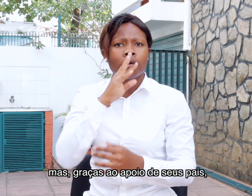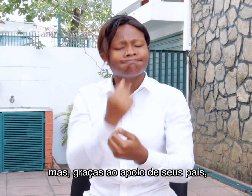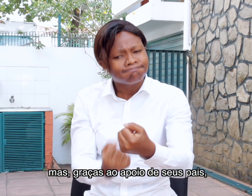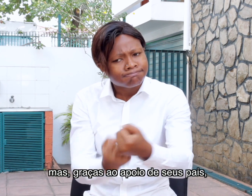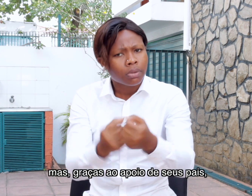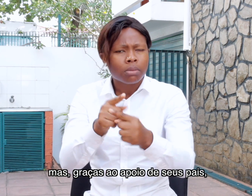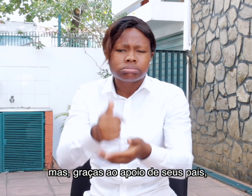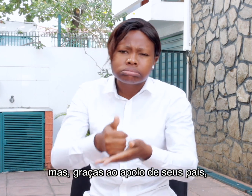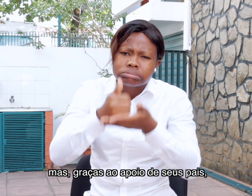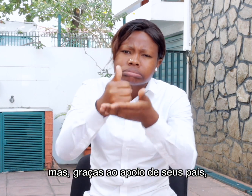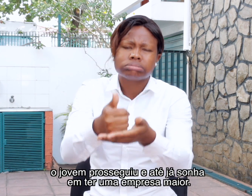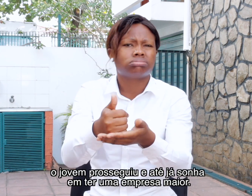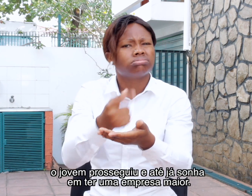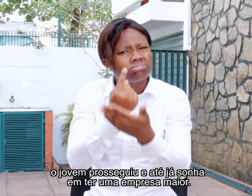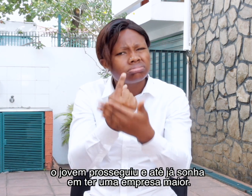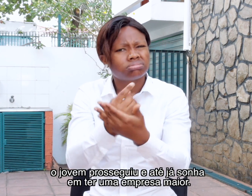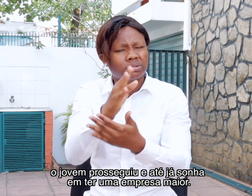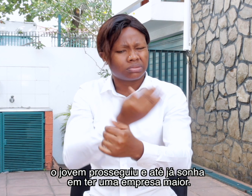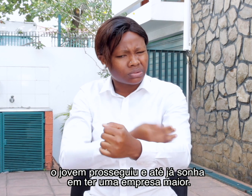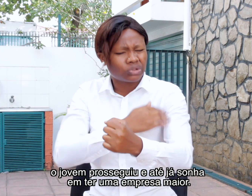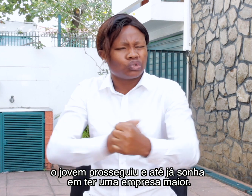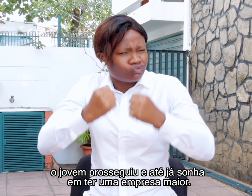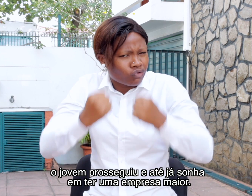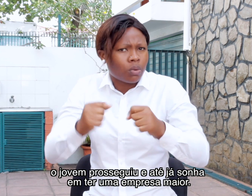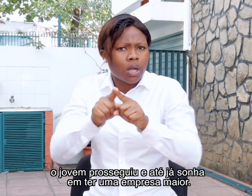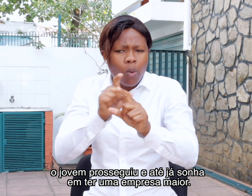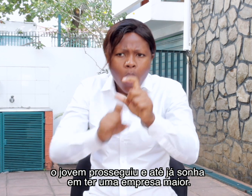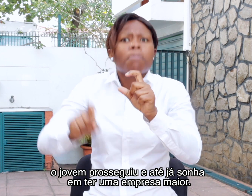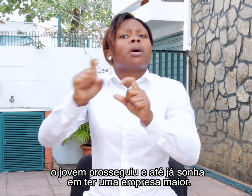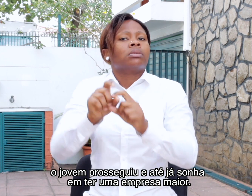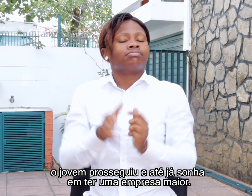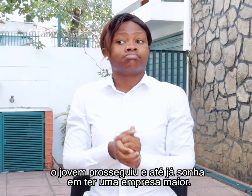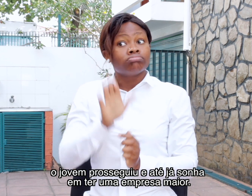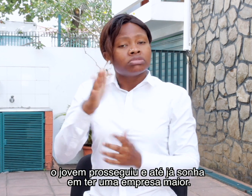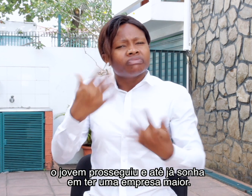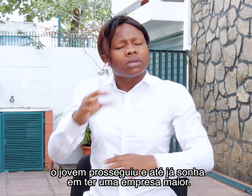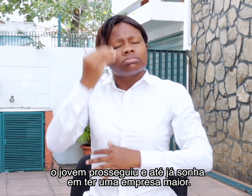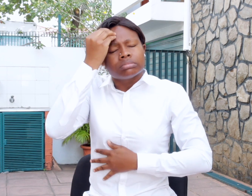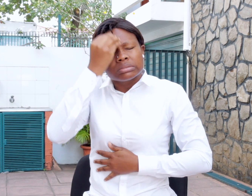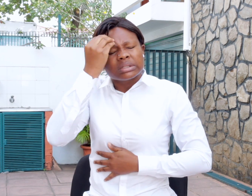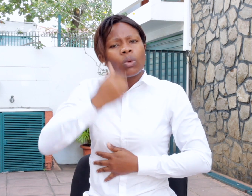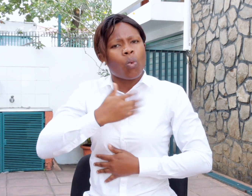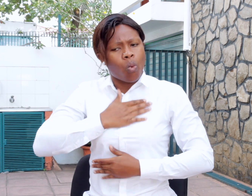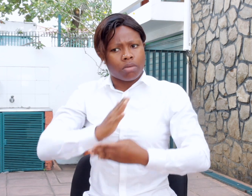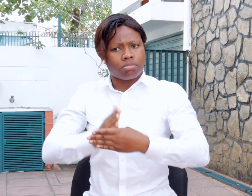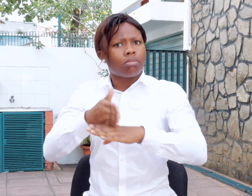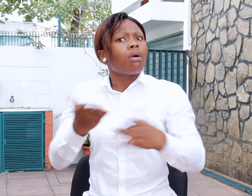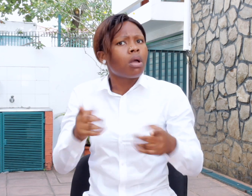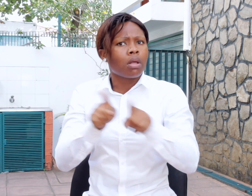Mas, graças ao apoio dos seus pais, o jovem prosseguiu e até já sonha em ter uma empresa maior.